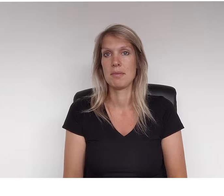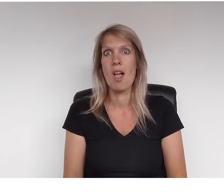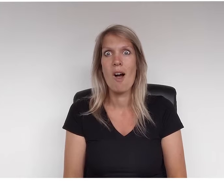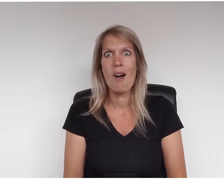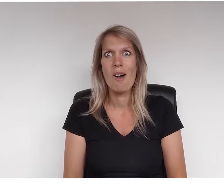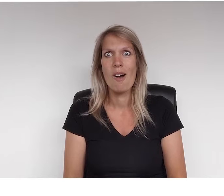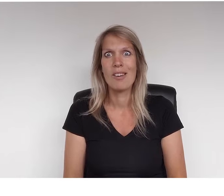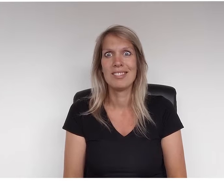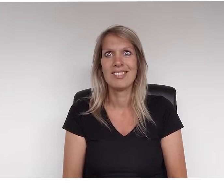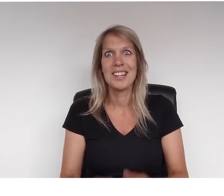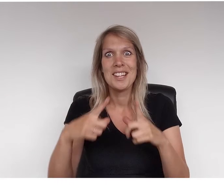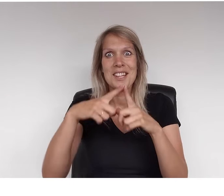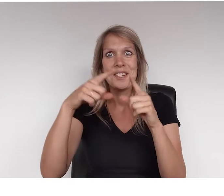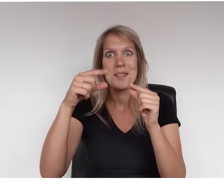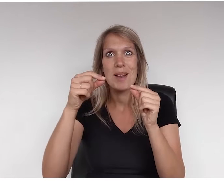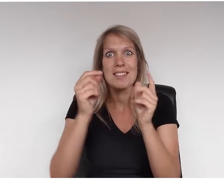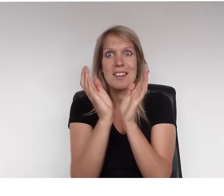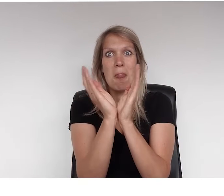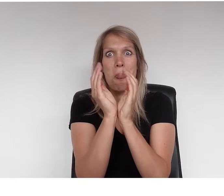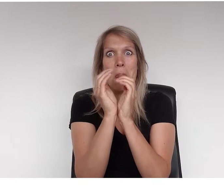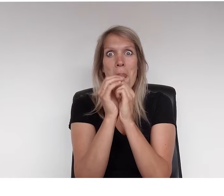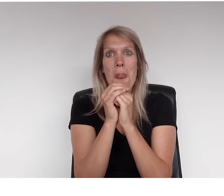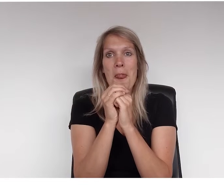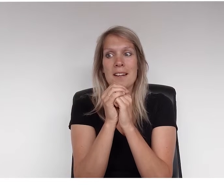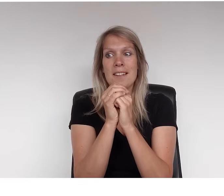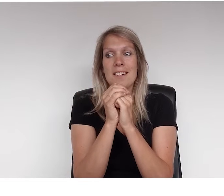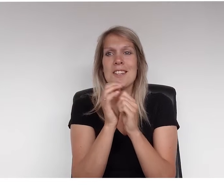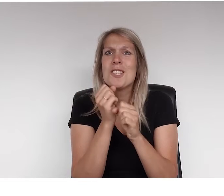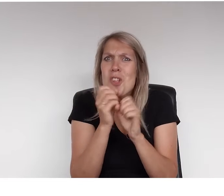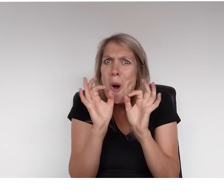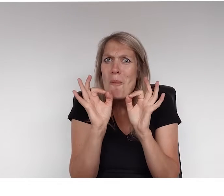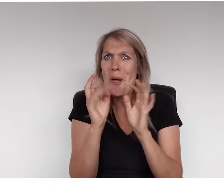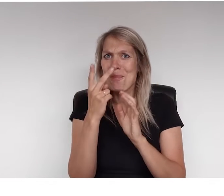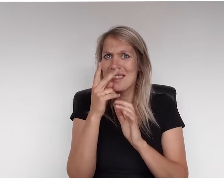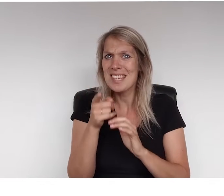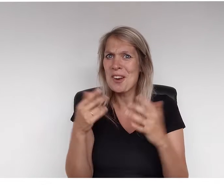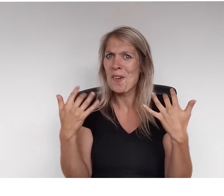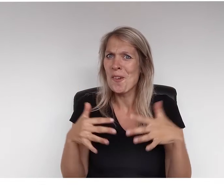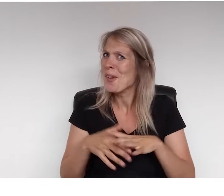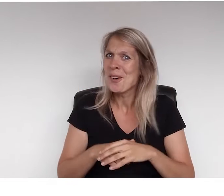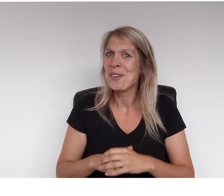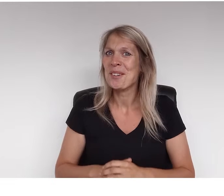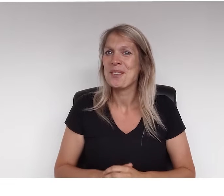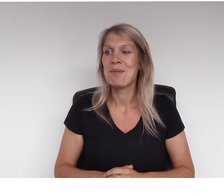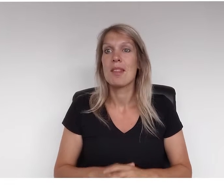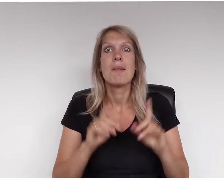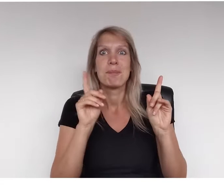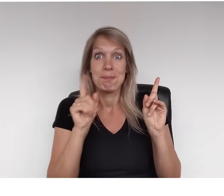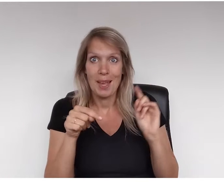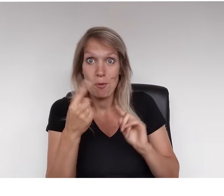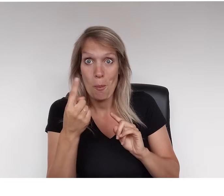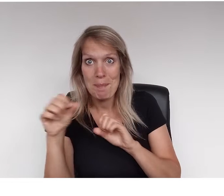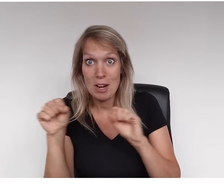Oh, alle blaadjes gaan zo in elkaar. Oh, dat is zo mooi om te zien. En ik heb nog meer